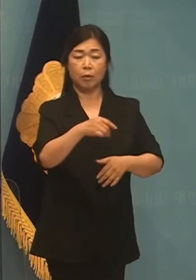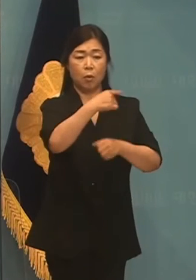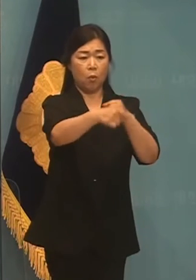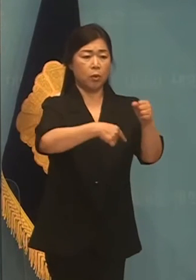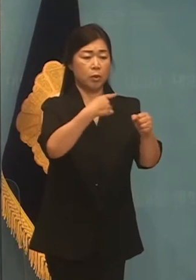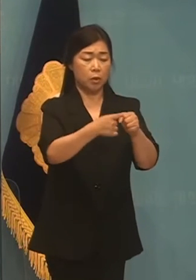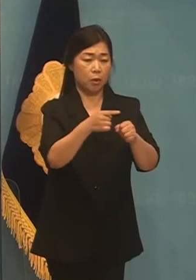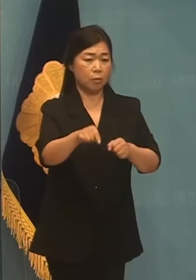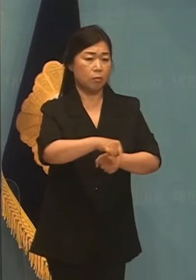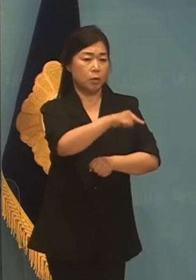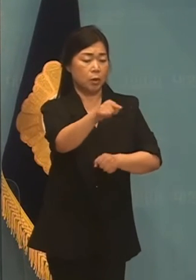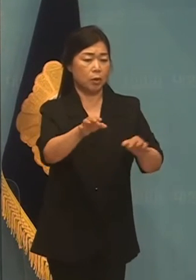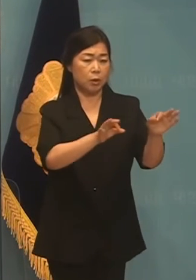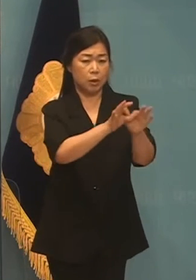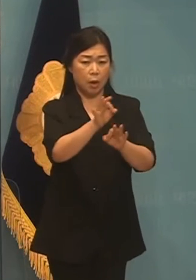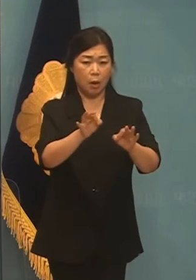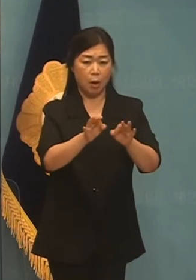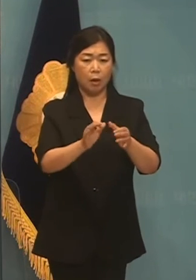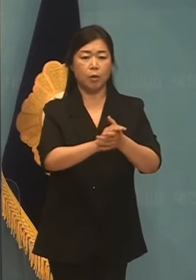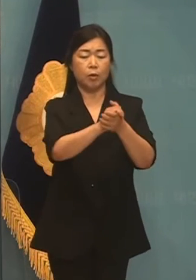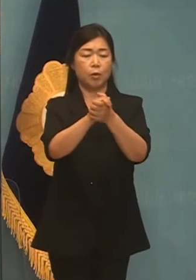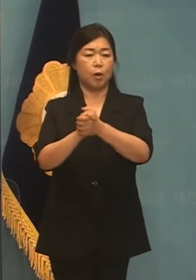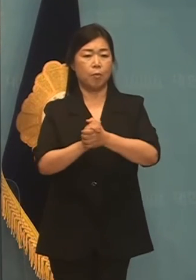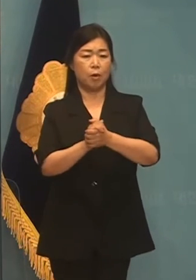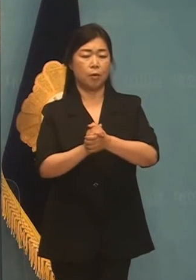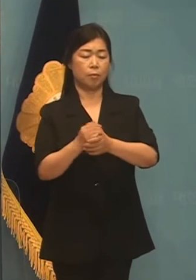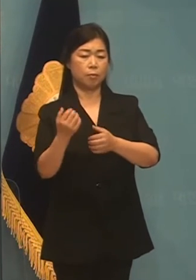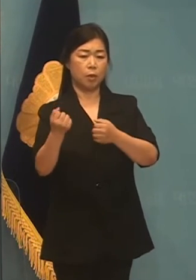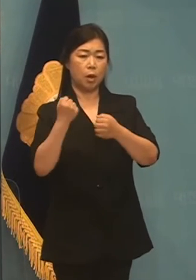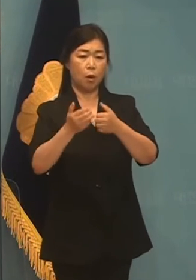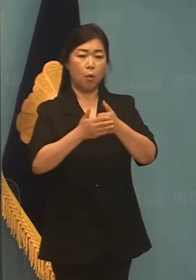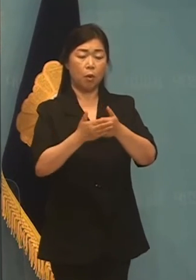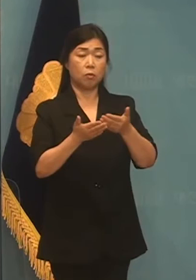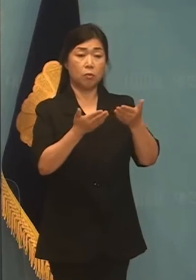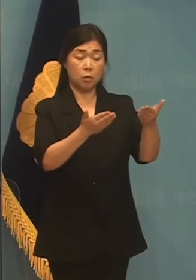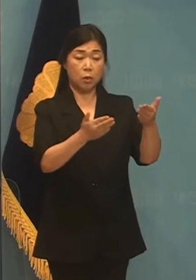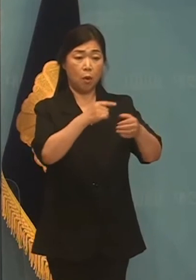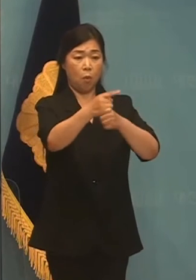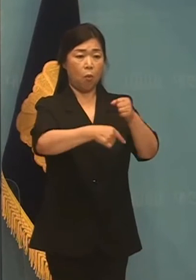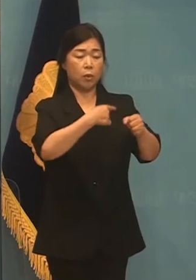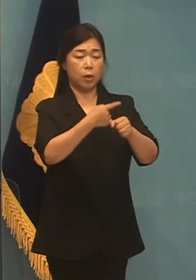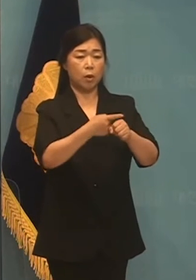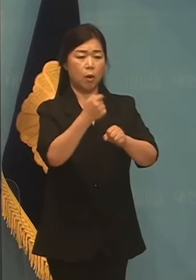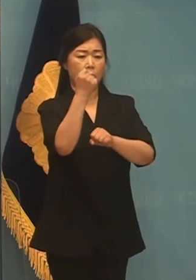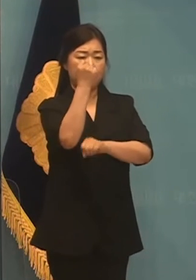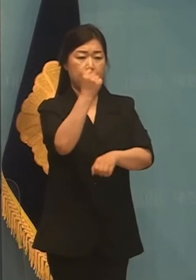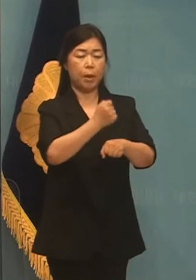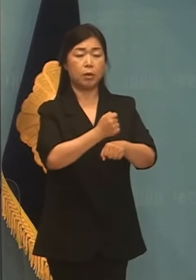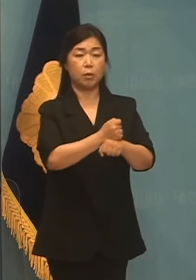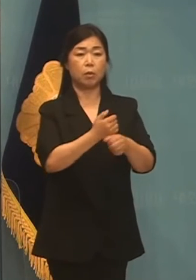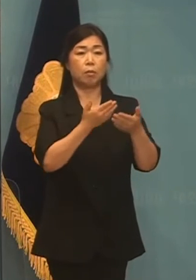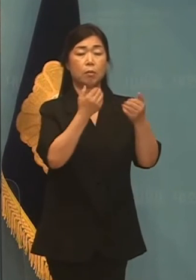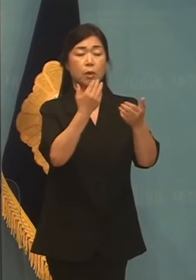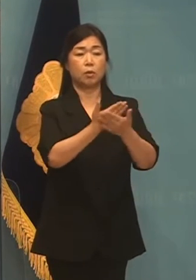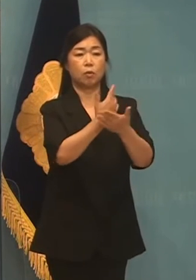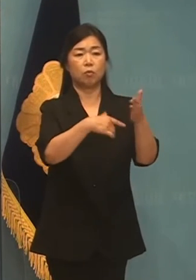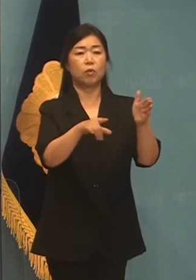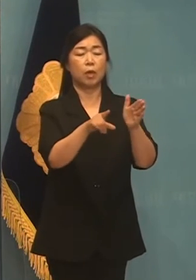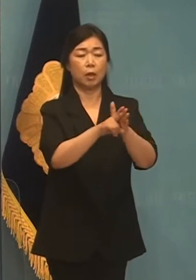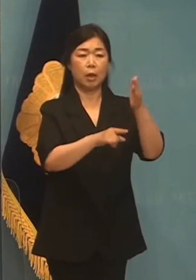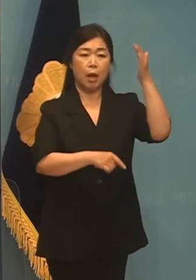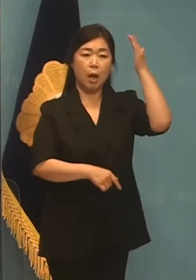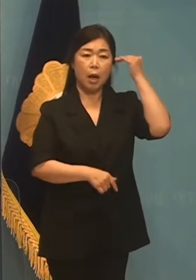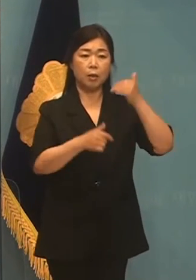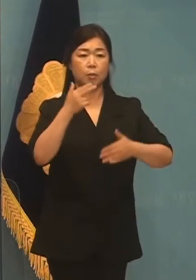원전 시장 협력 강화 등 원자력 발전 시장 진출을 위한 한미